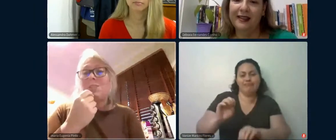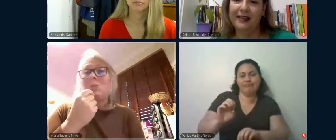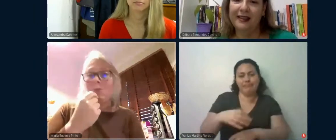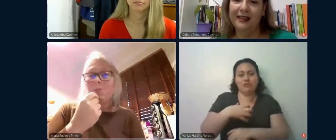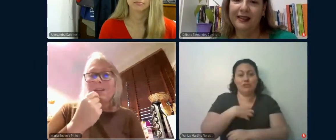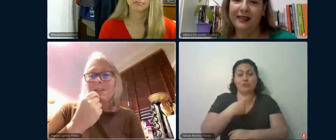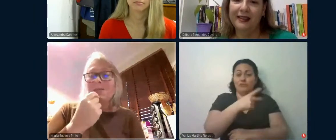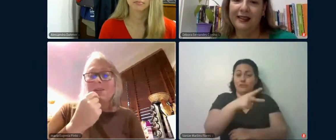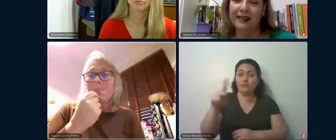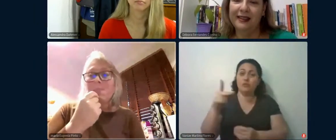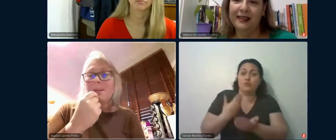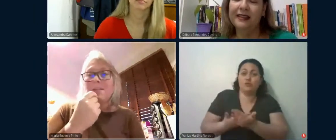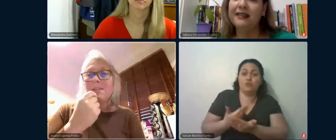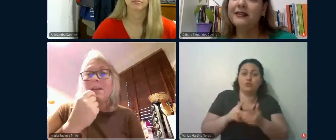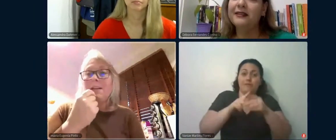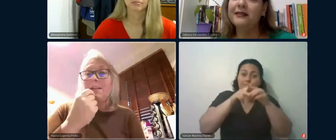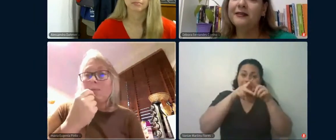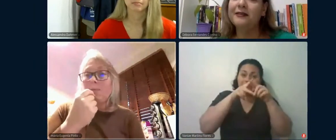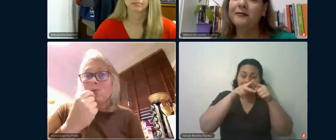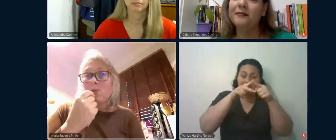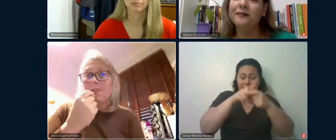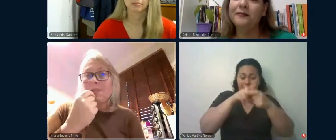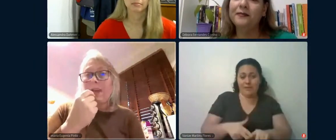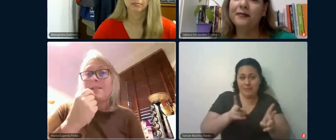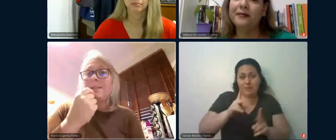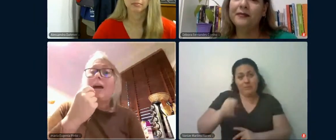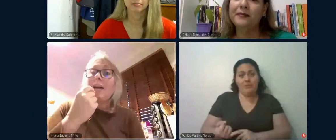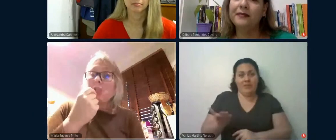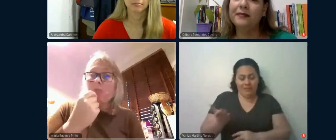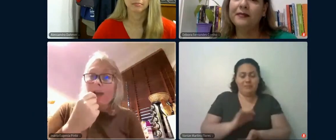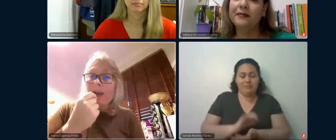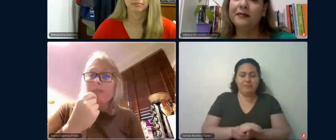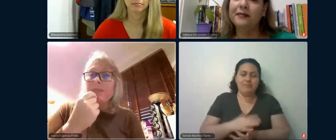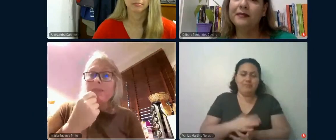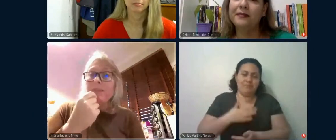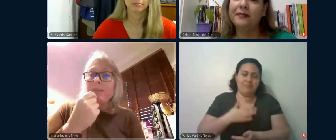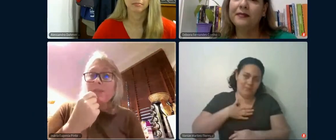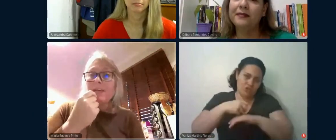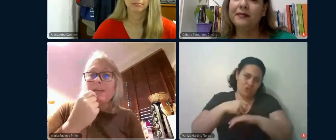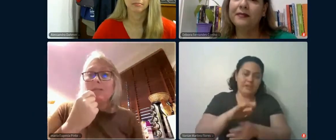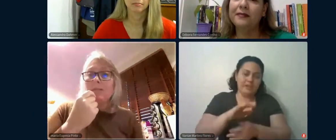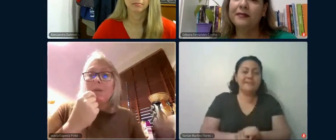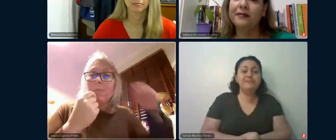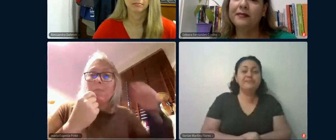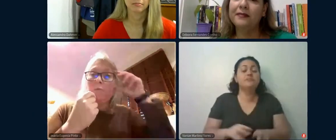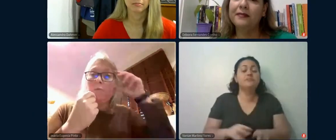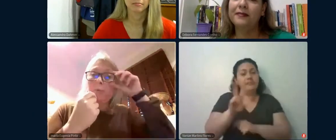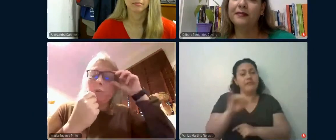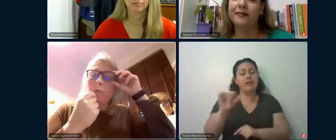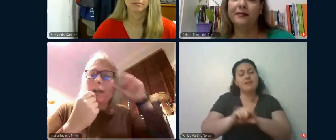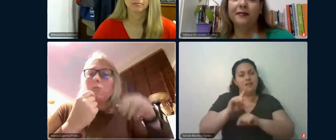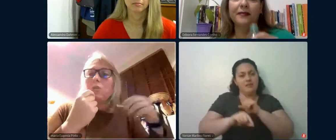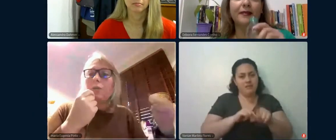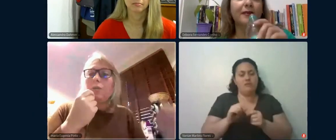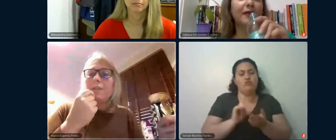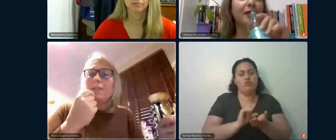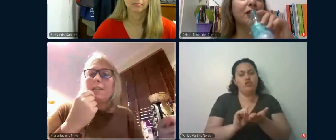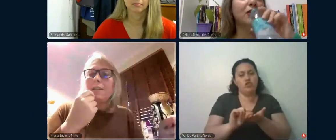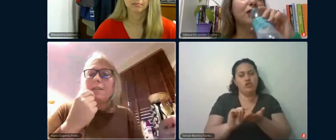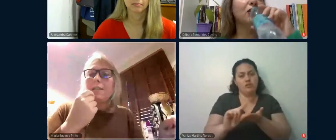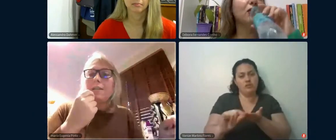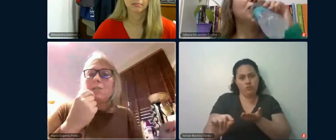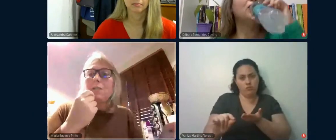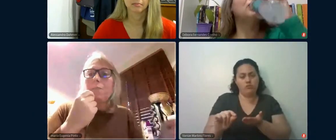vocês estudam por essas ferramentas. Então, minha sugestão é essa. A gente vai fazer uma seleção também para o digital. O digital não vai